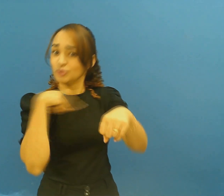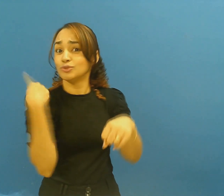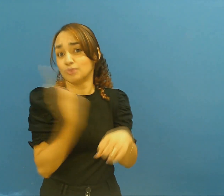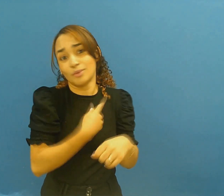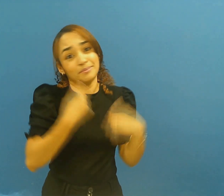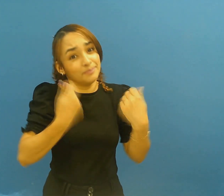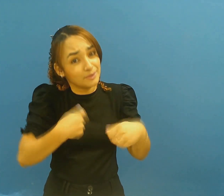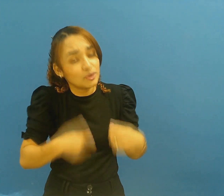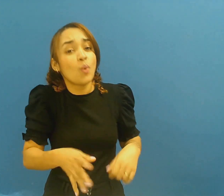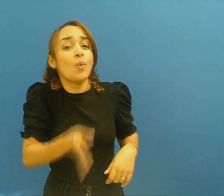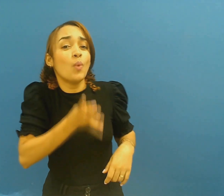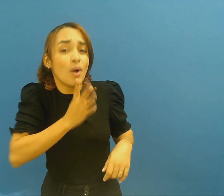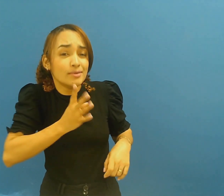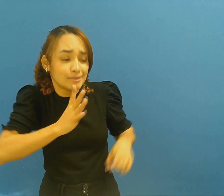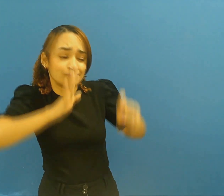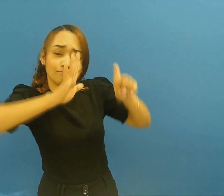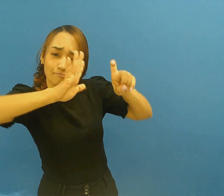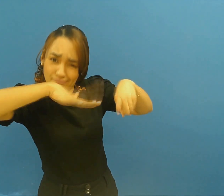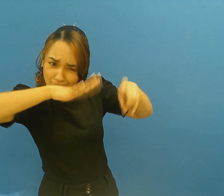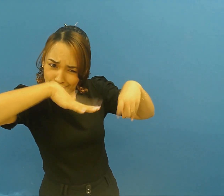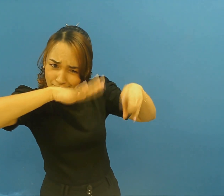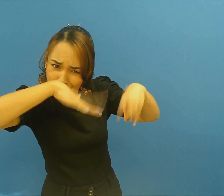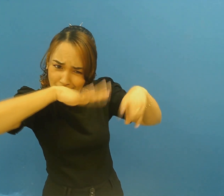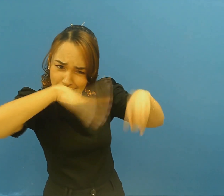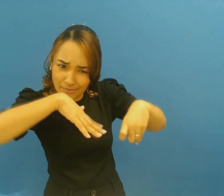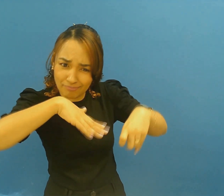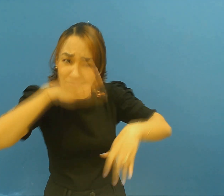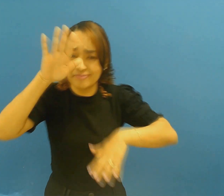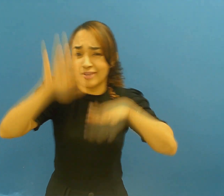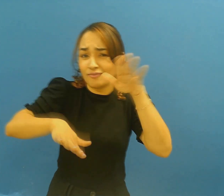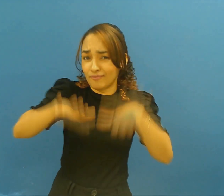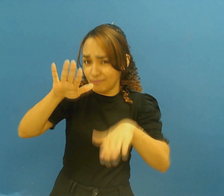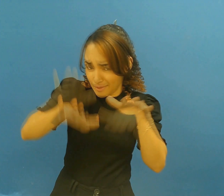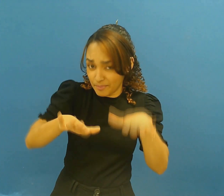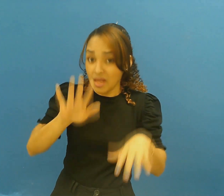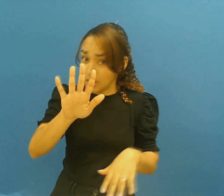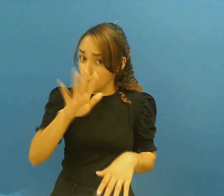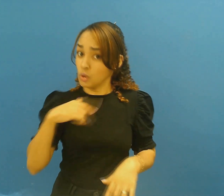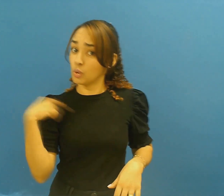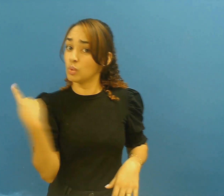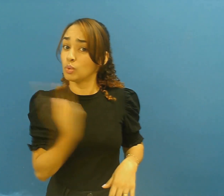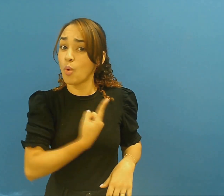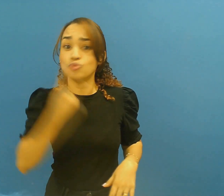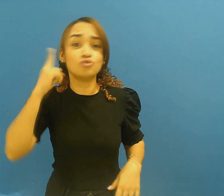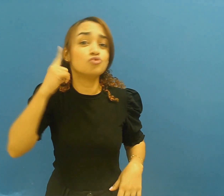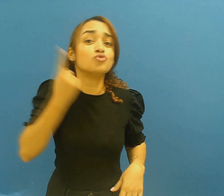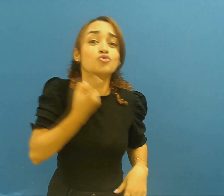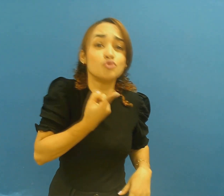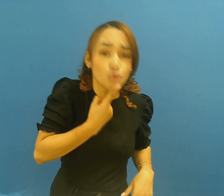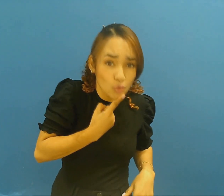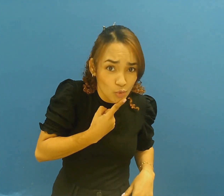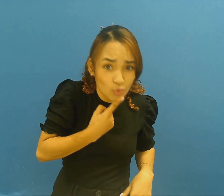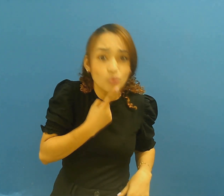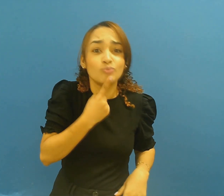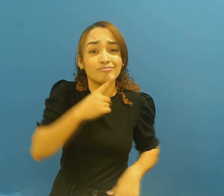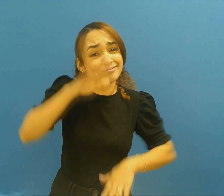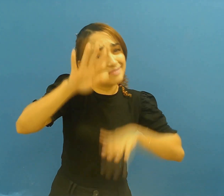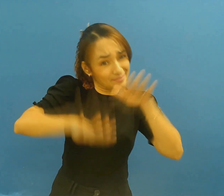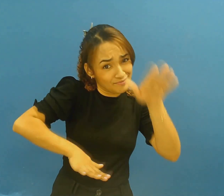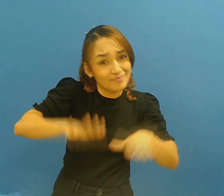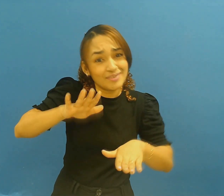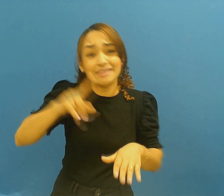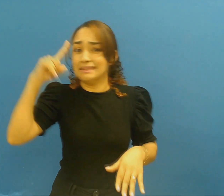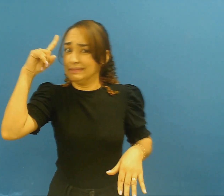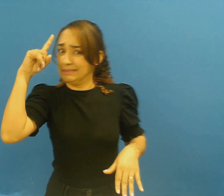Há muitos outros mitos em países distintos. Mas para